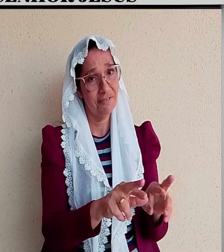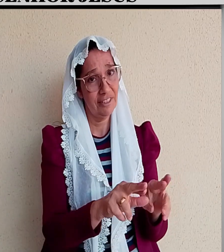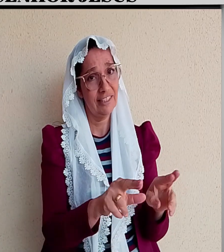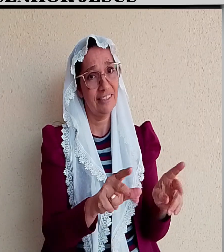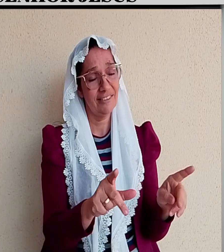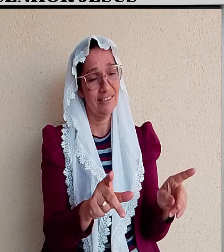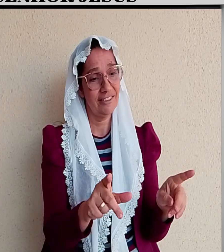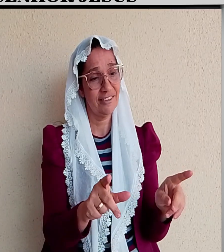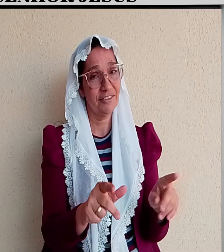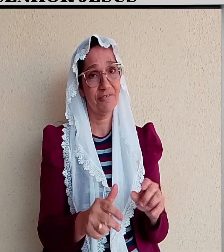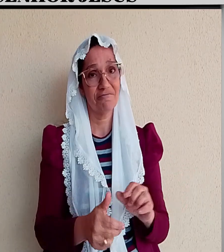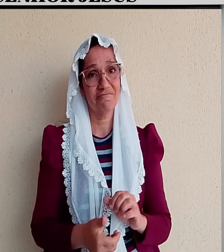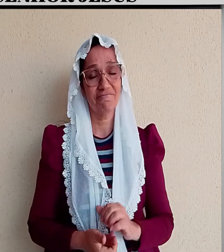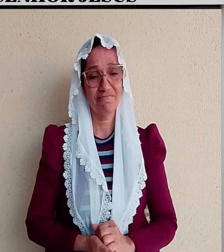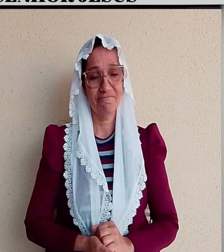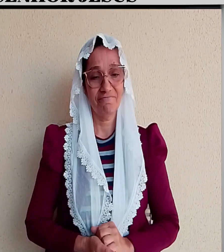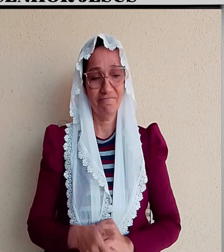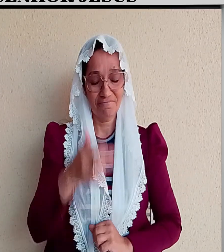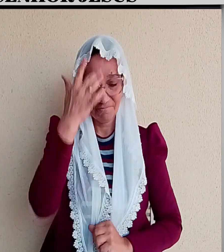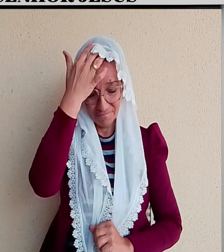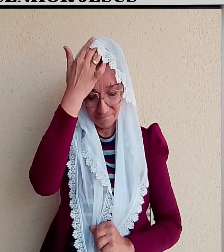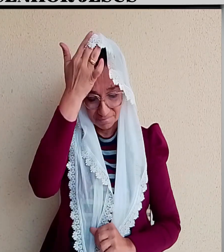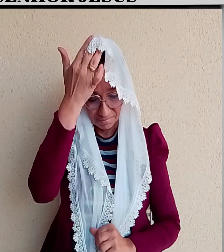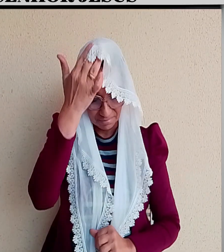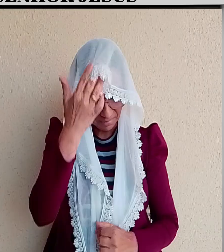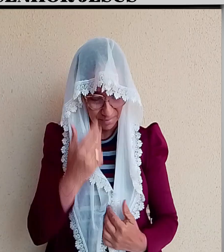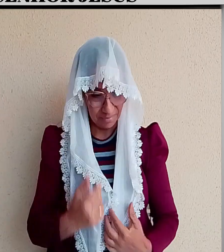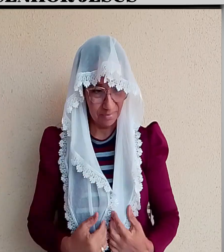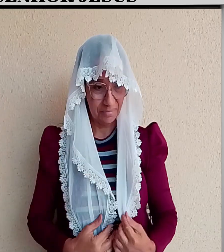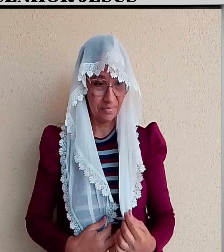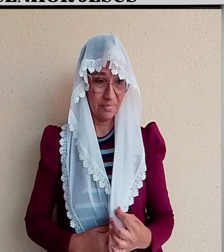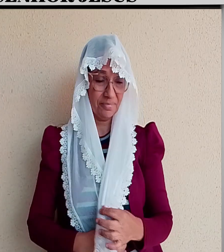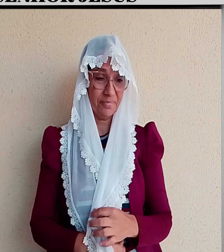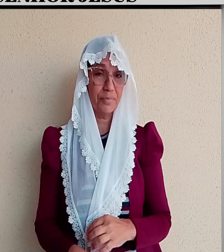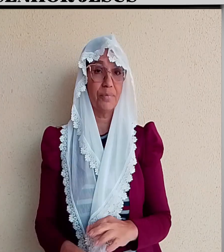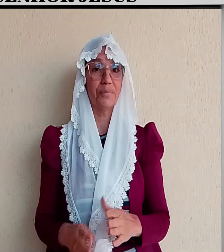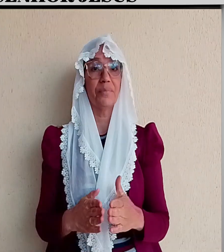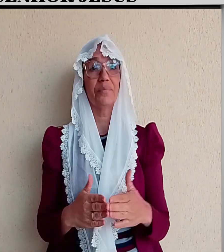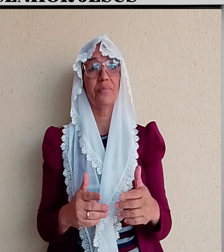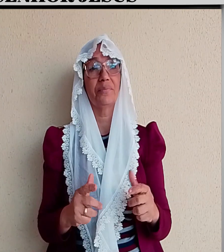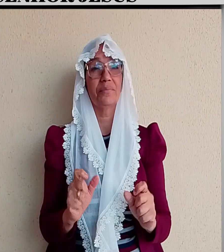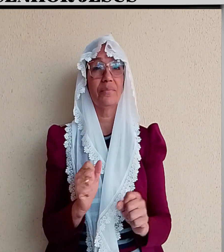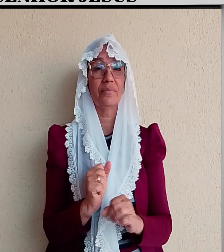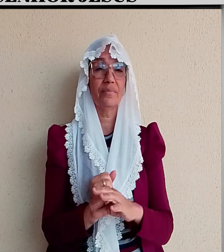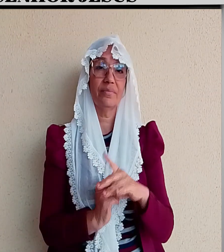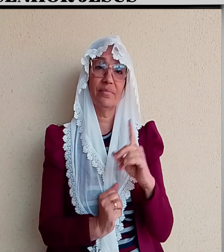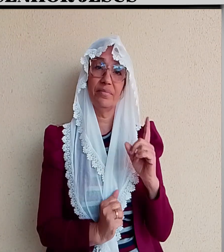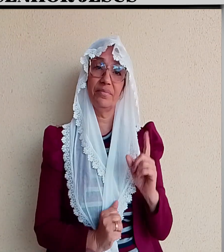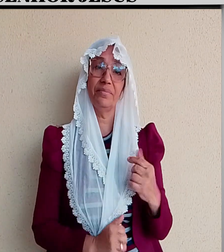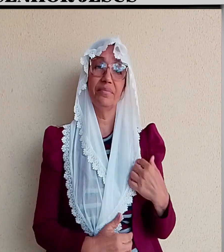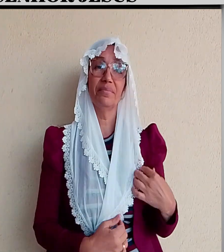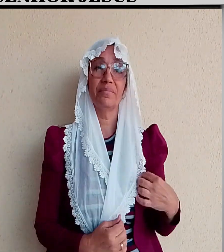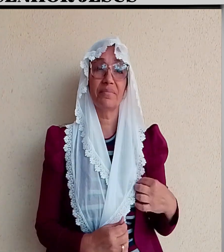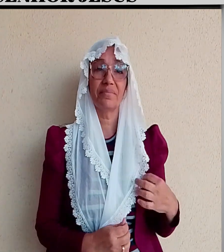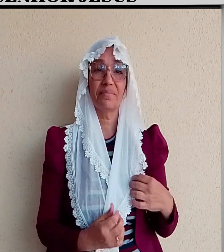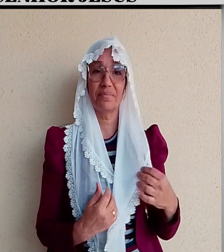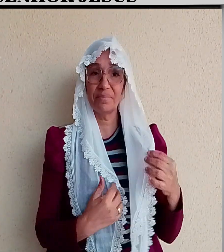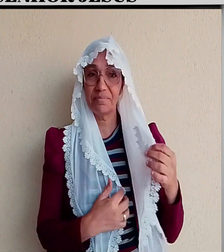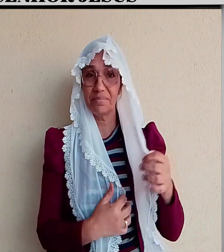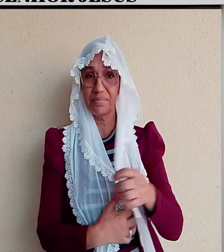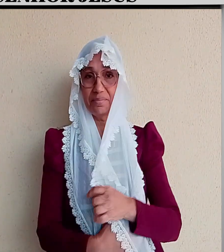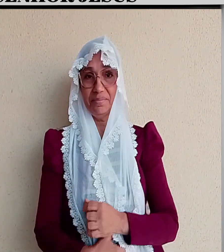o livrinho e começar a olhar para estes versículos e enxergar o que você antes não enxergava. Aleluia, Jesus.